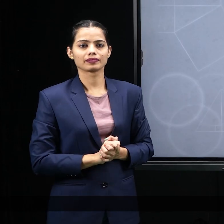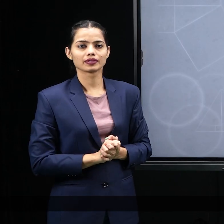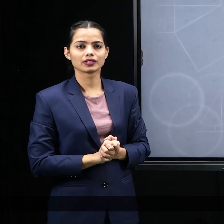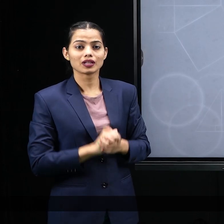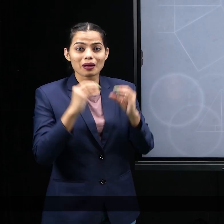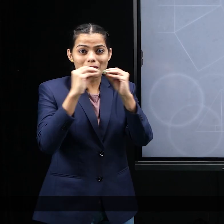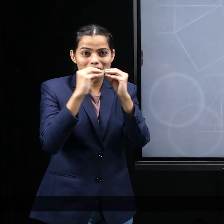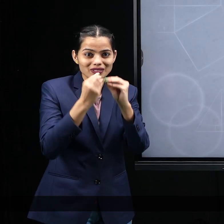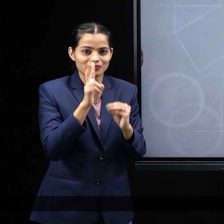द्विपद,